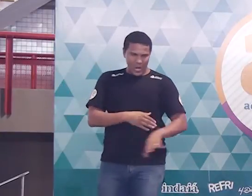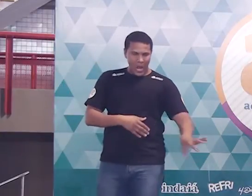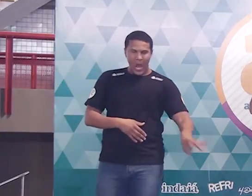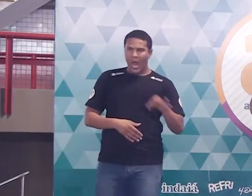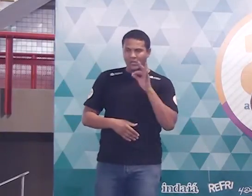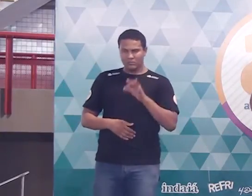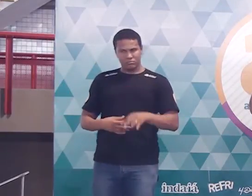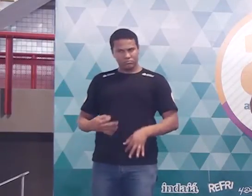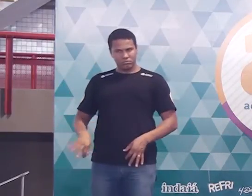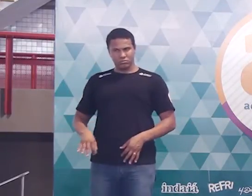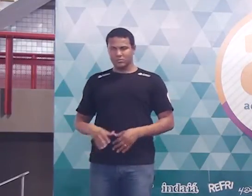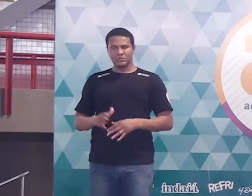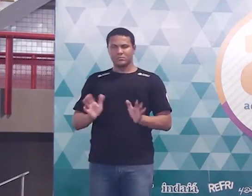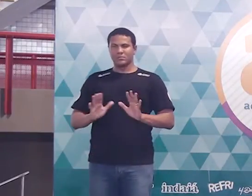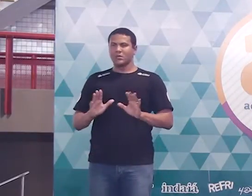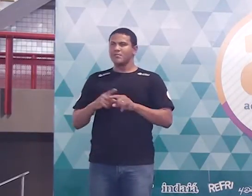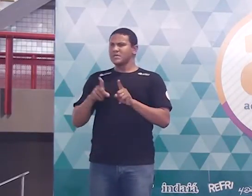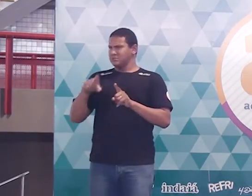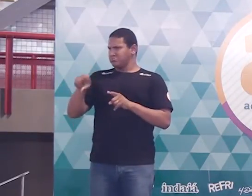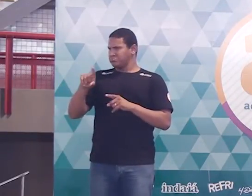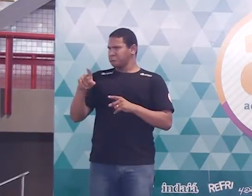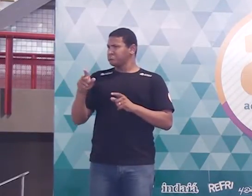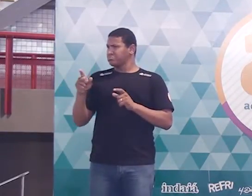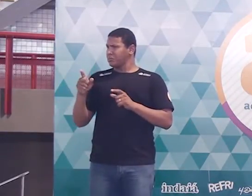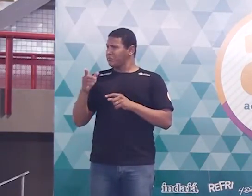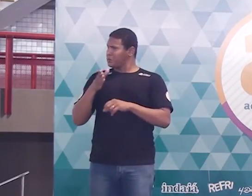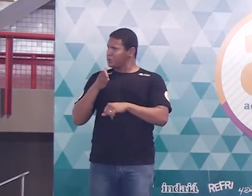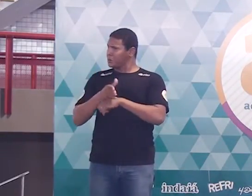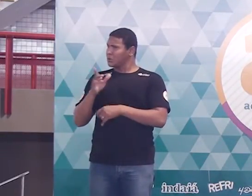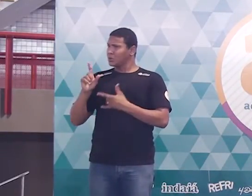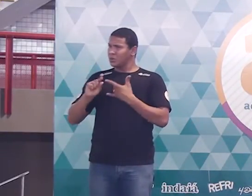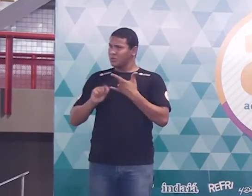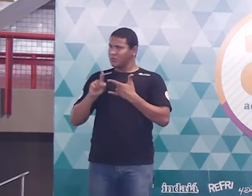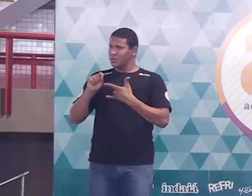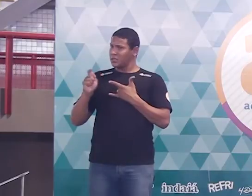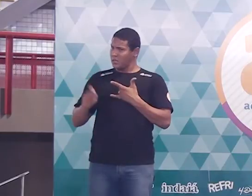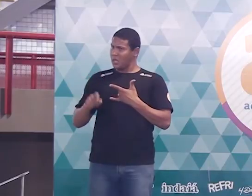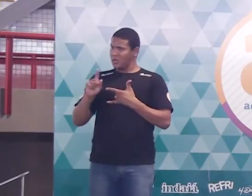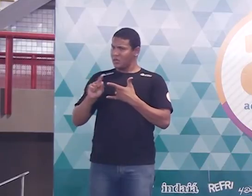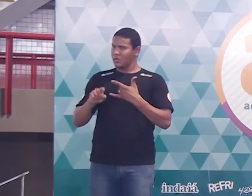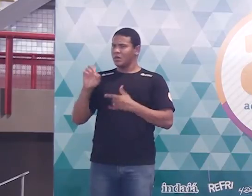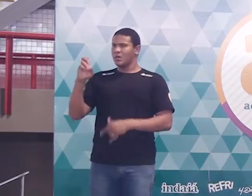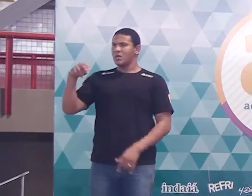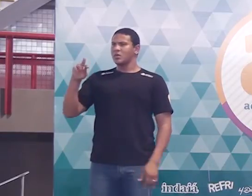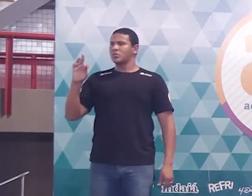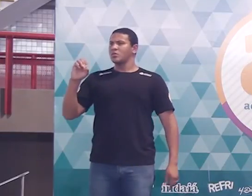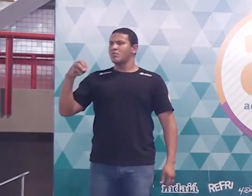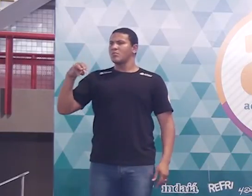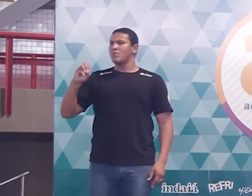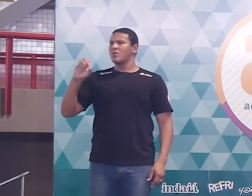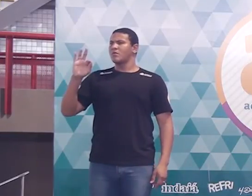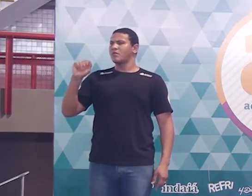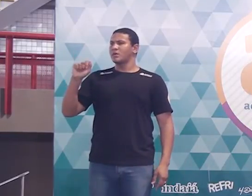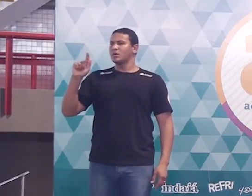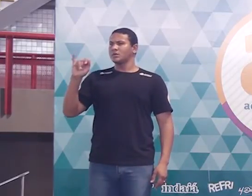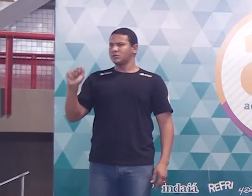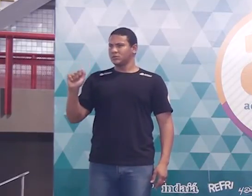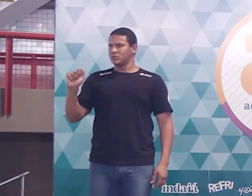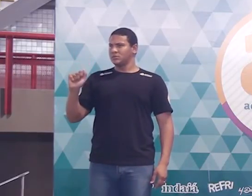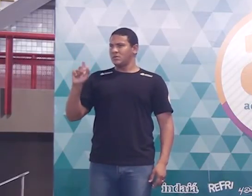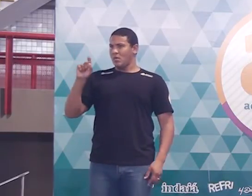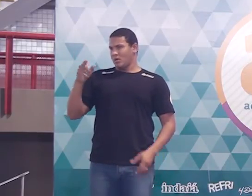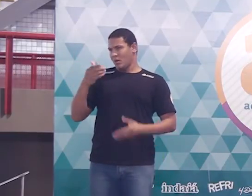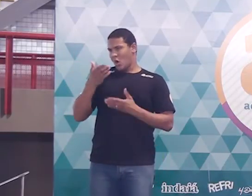se vocês depois quiserem dar uma olhada, vai no YouTube, certo? E coloca lá, entomofagia, que é